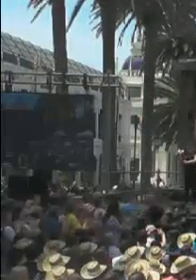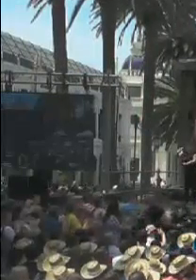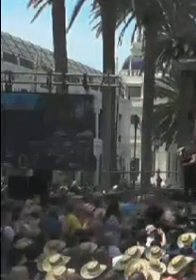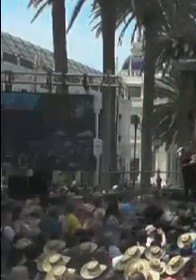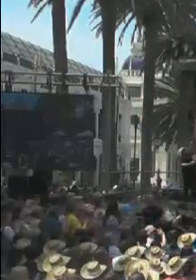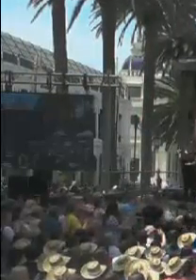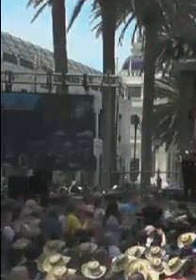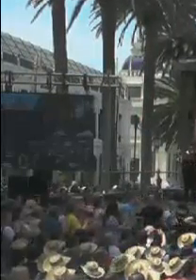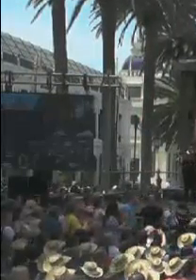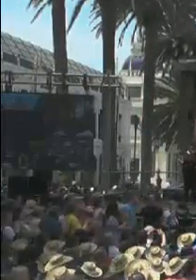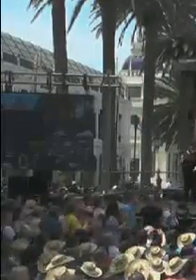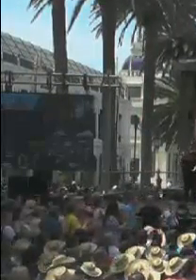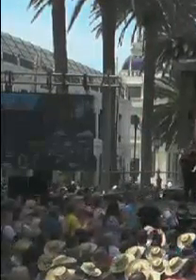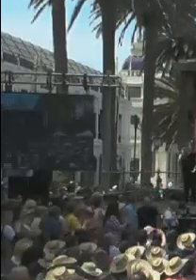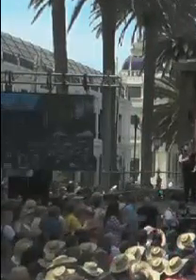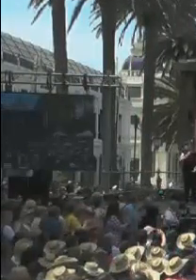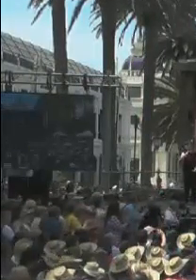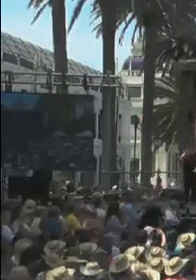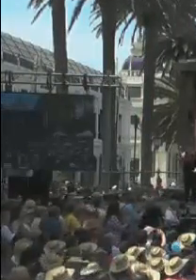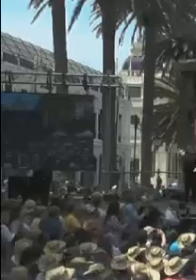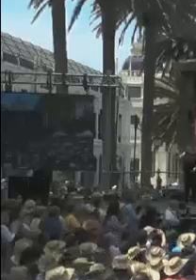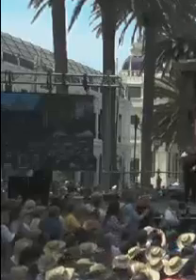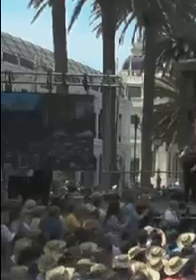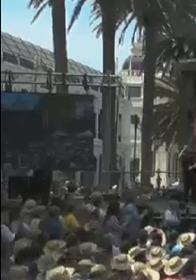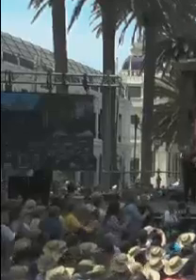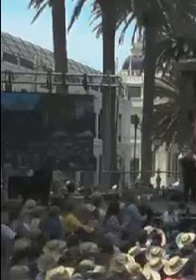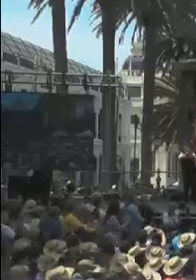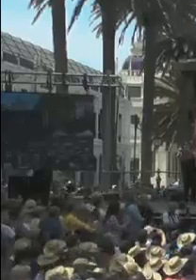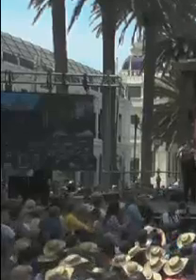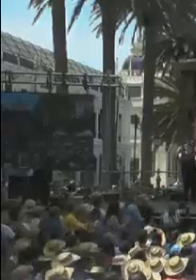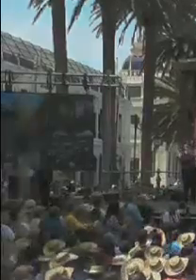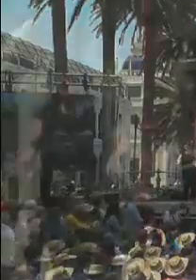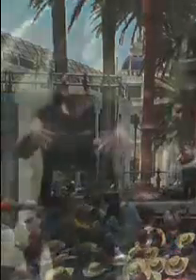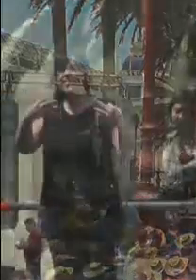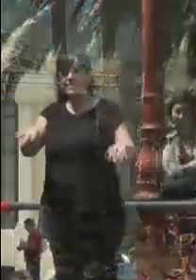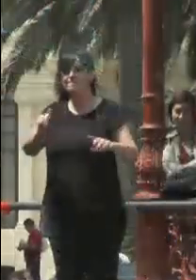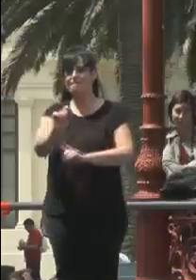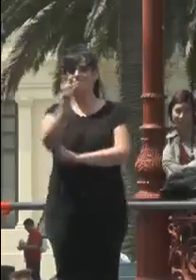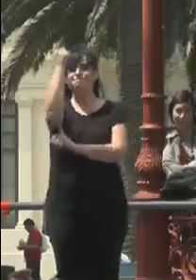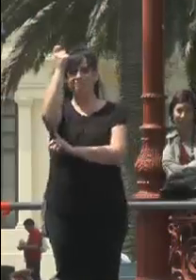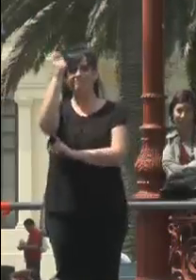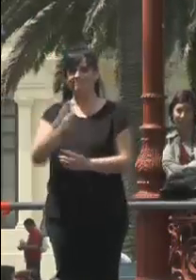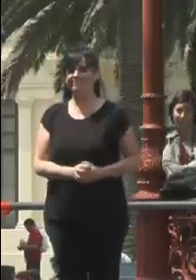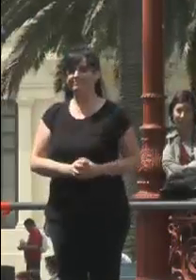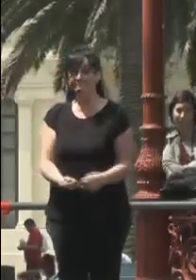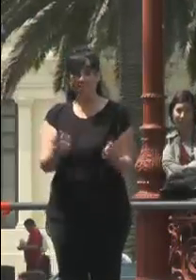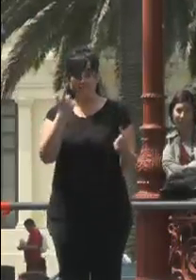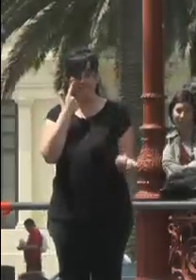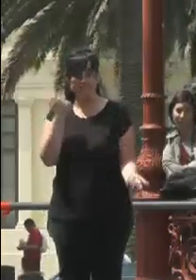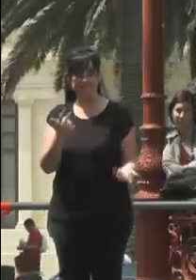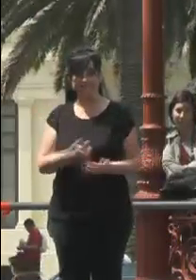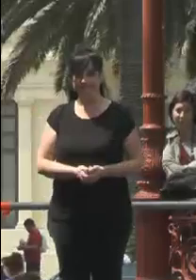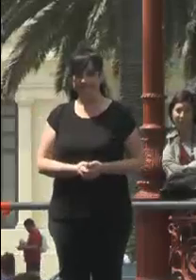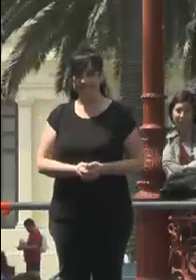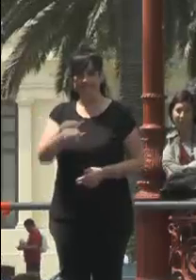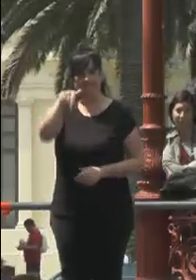asustados porque saben que a xente do común vai gañar. E mirade, é